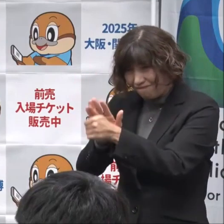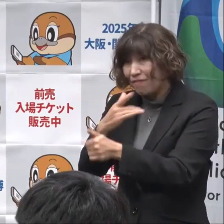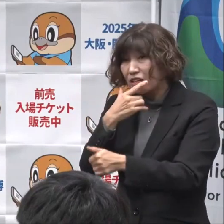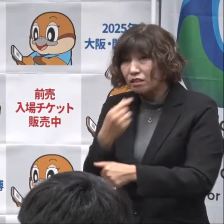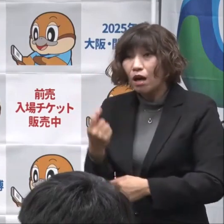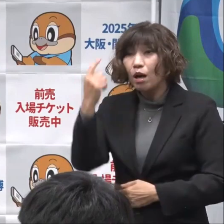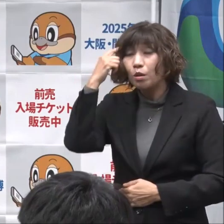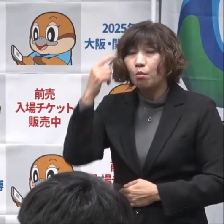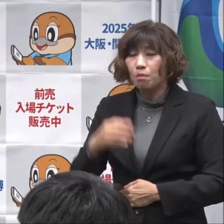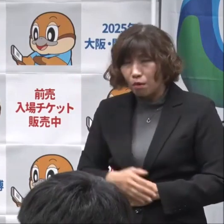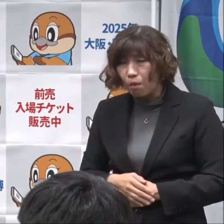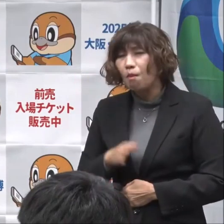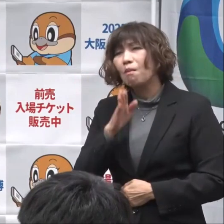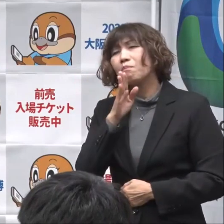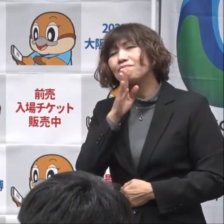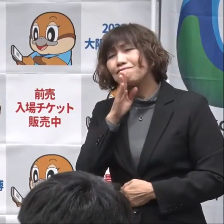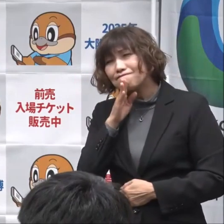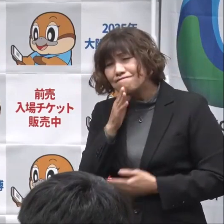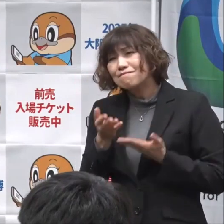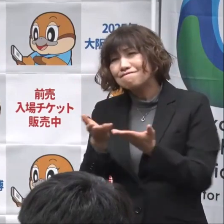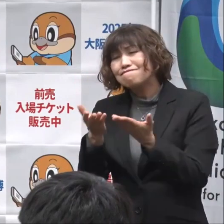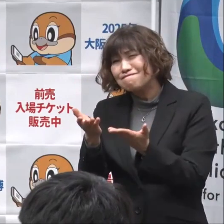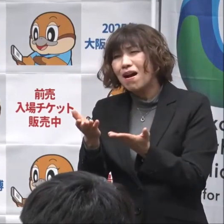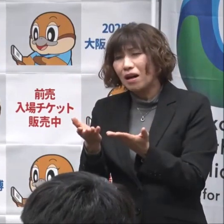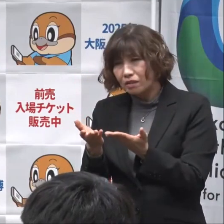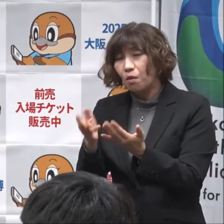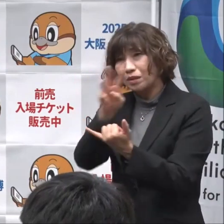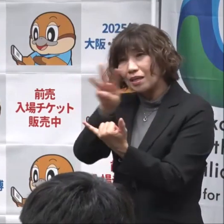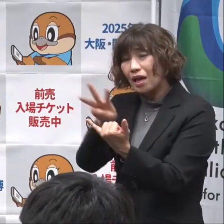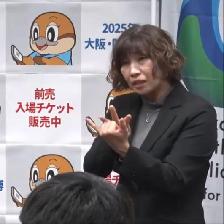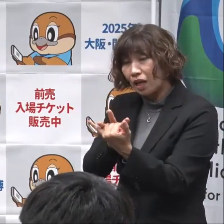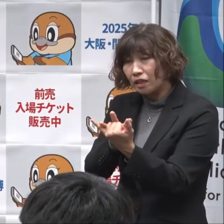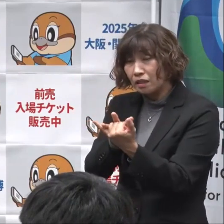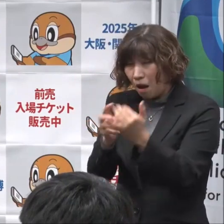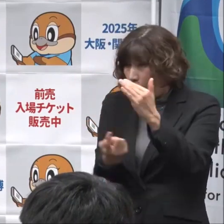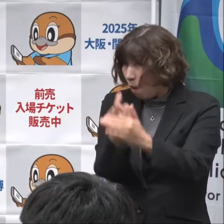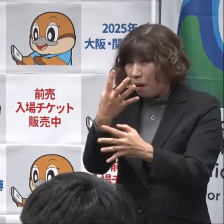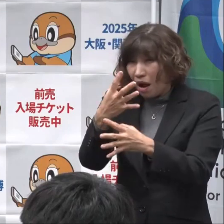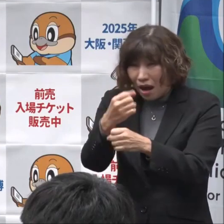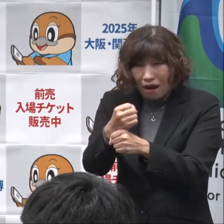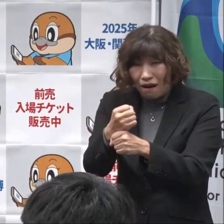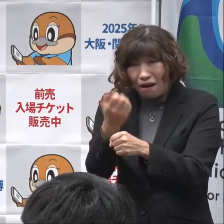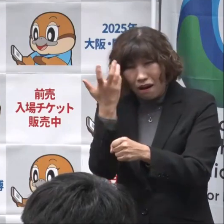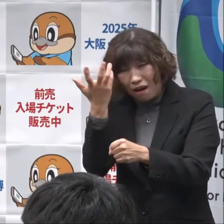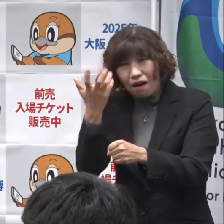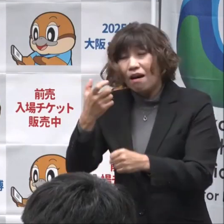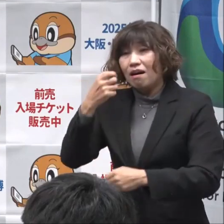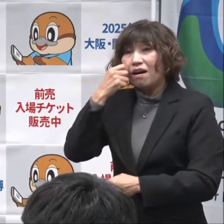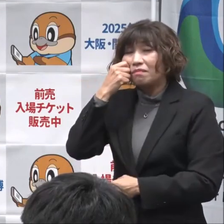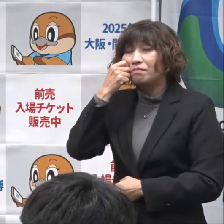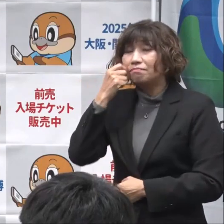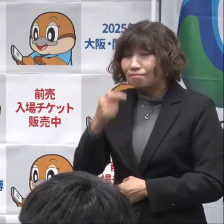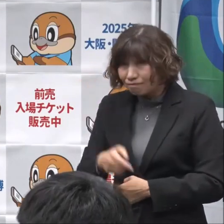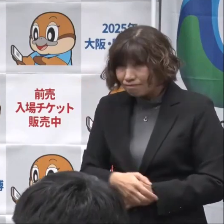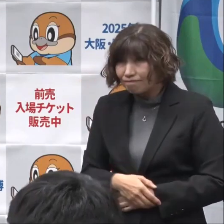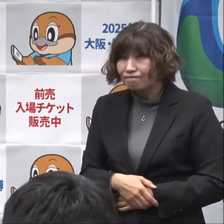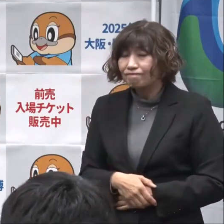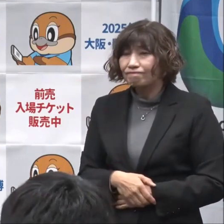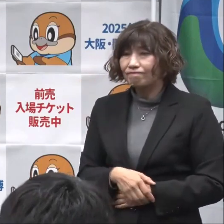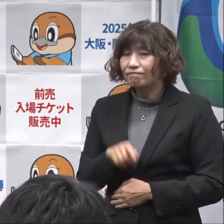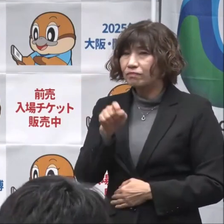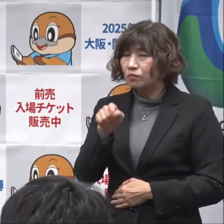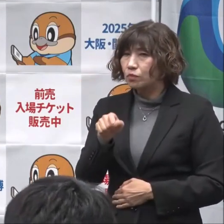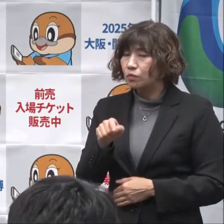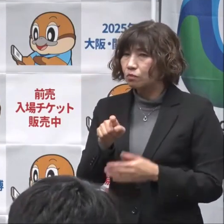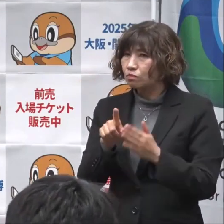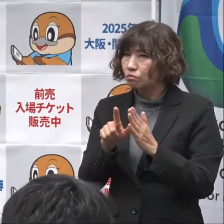災というのはいつ起きるかわからないというのを改めて思うところです。いつこの震災が起きるかわからないという中でです